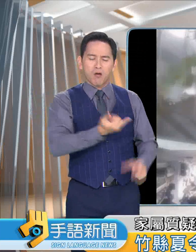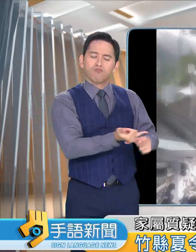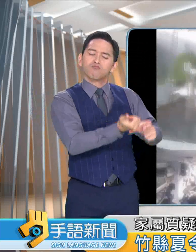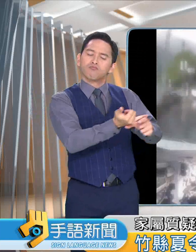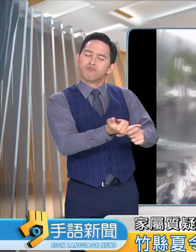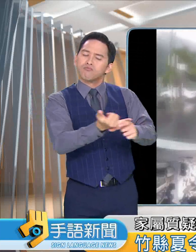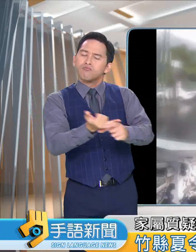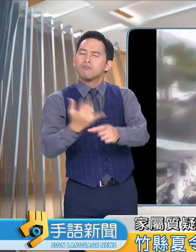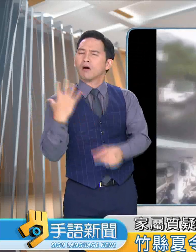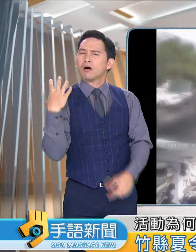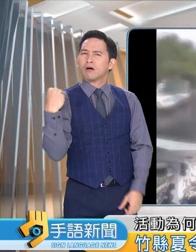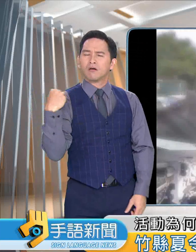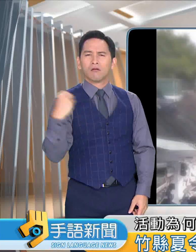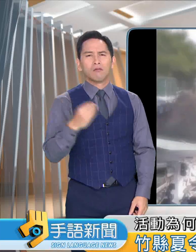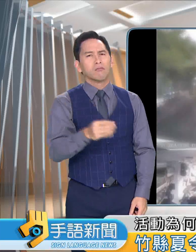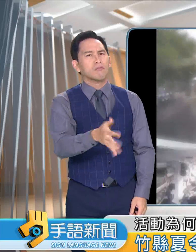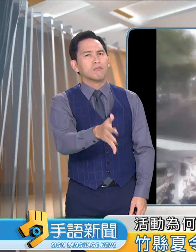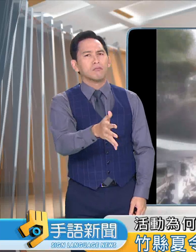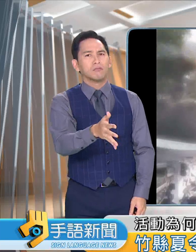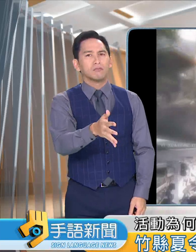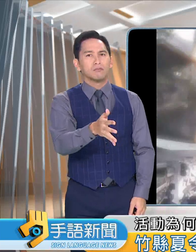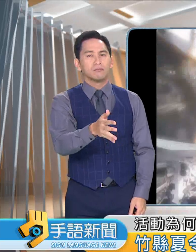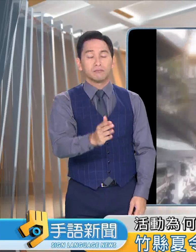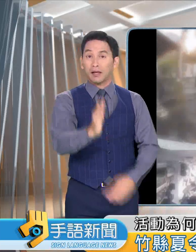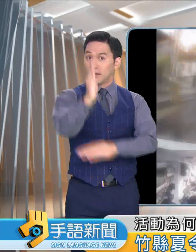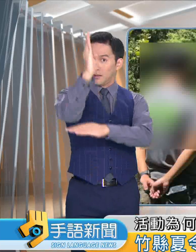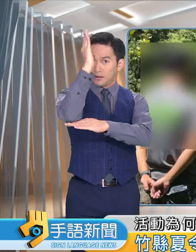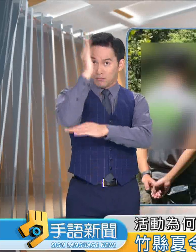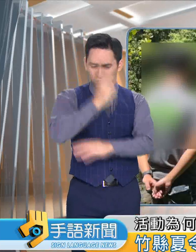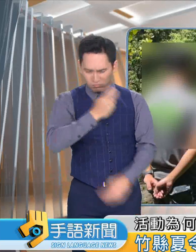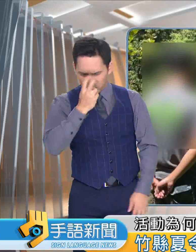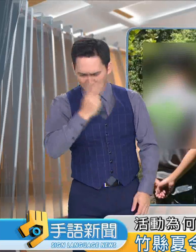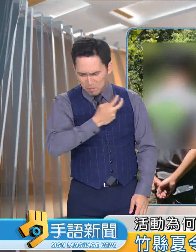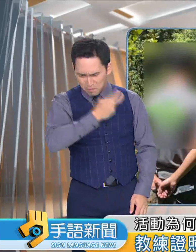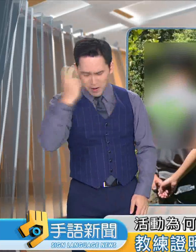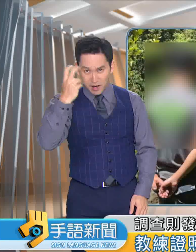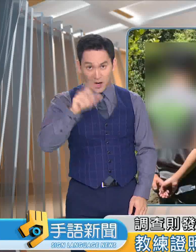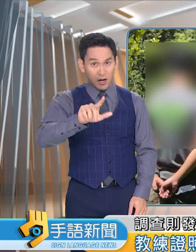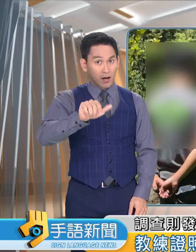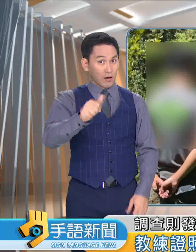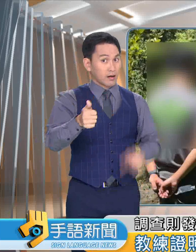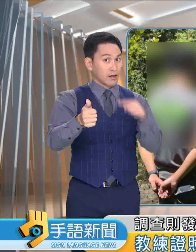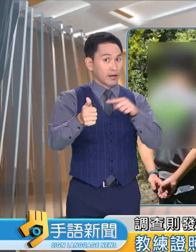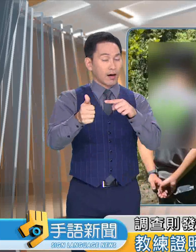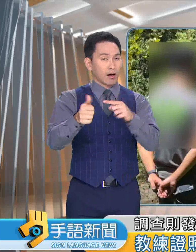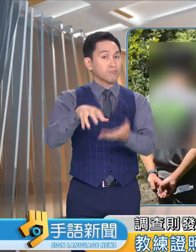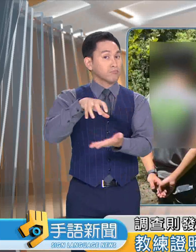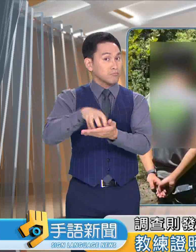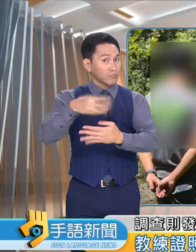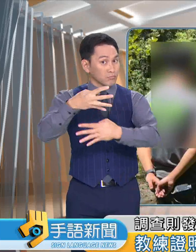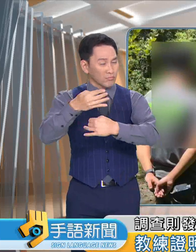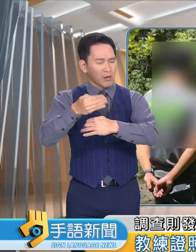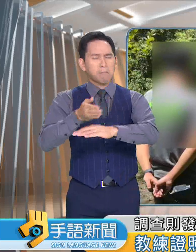稳，活动为何还执意继续进行。调查也发现一名教练证照过